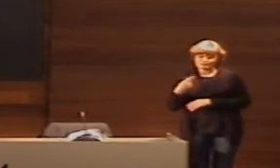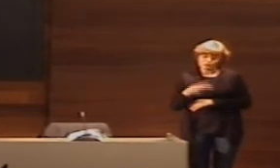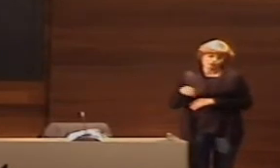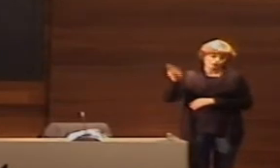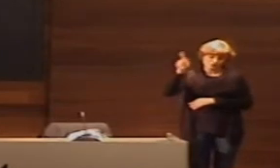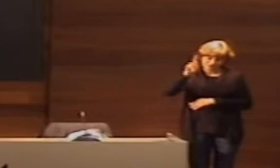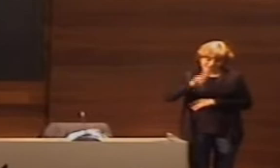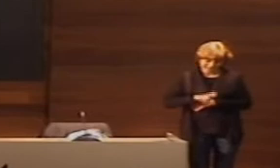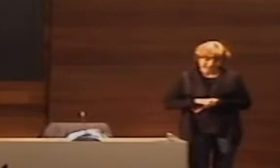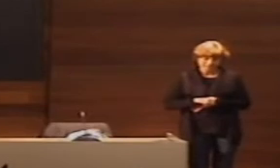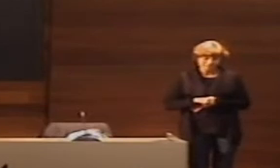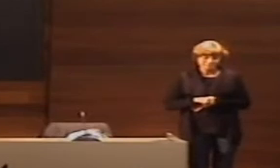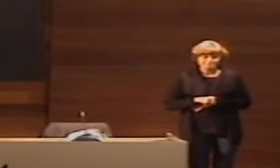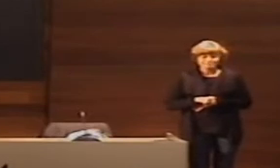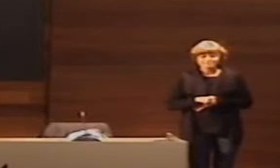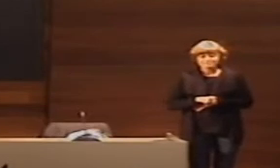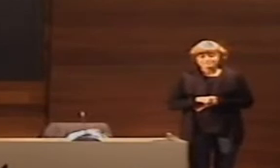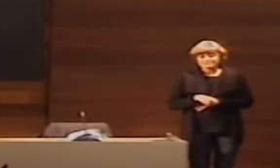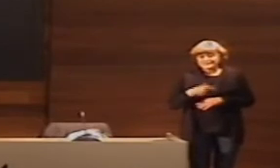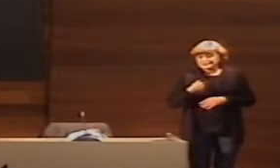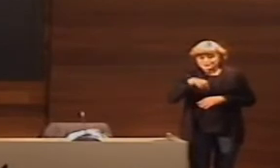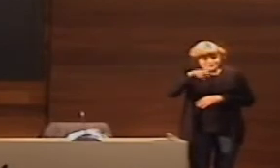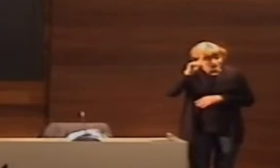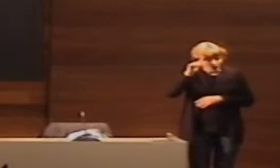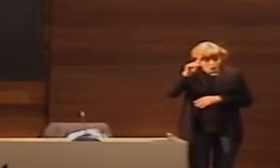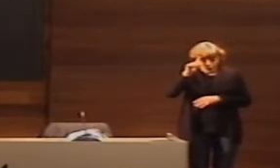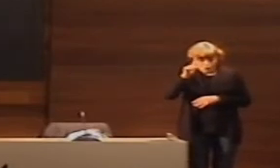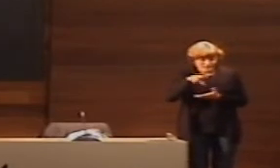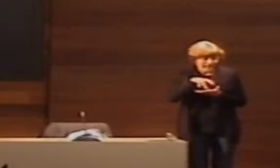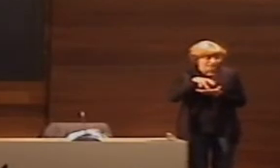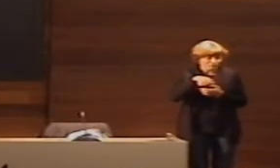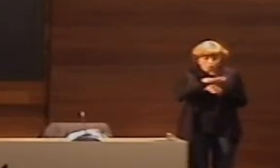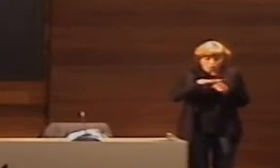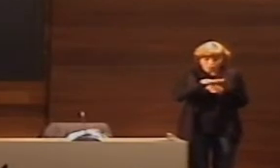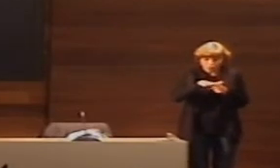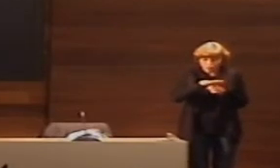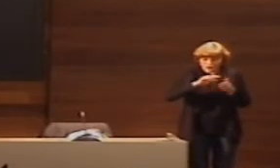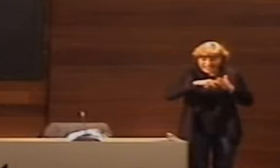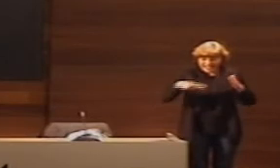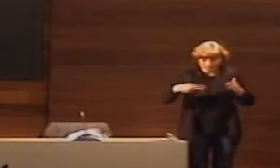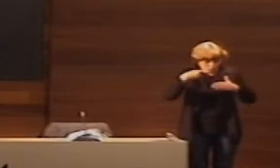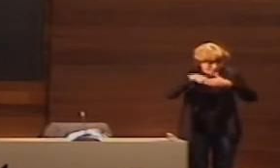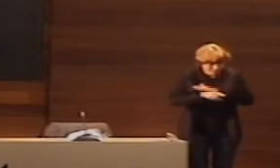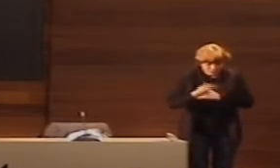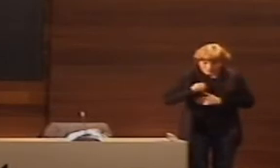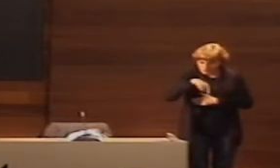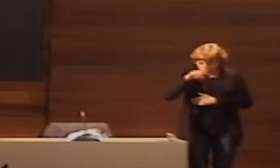Ya digo, las realidades de las diferentes mancomunidades, la verdad que se me escapan por completo, y mis apreciaciones